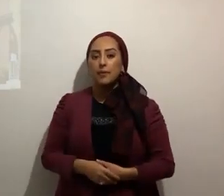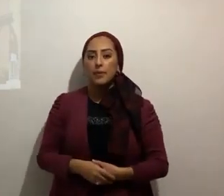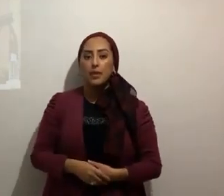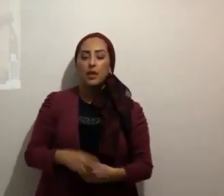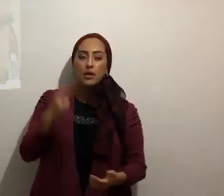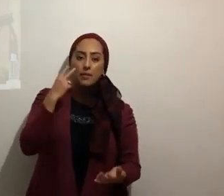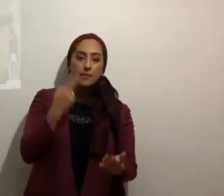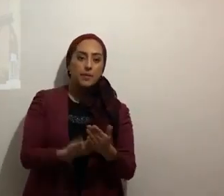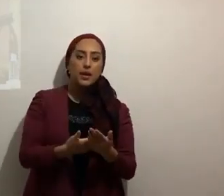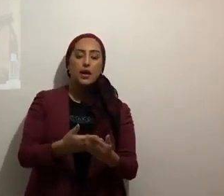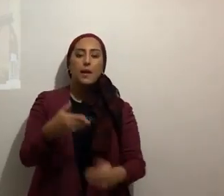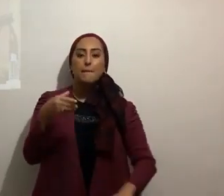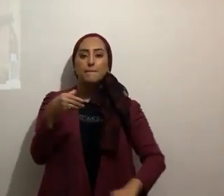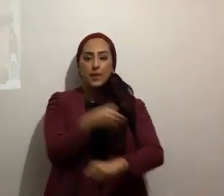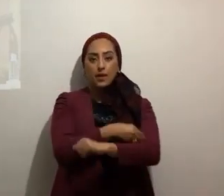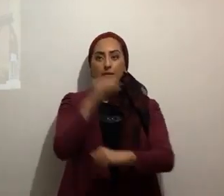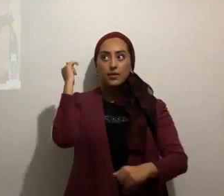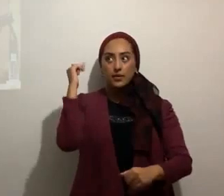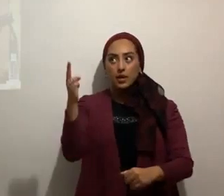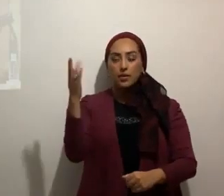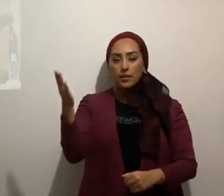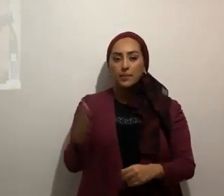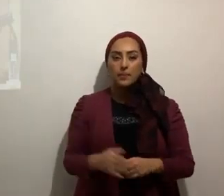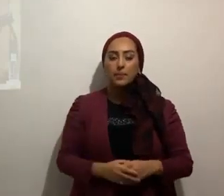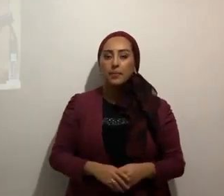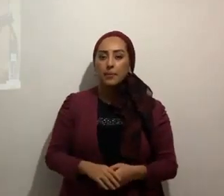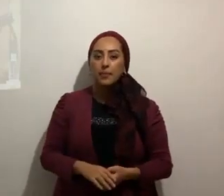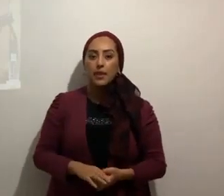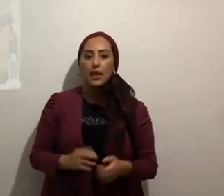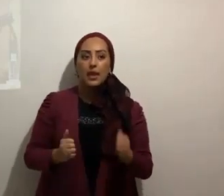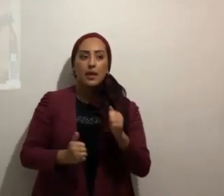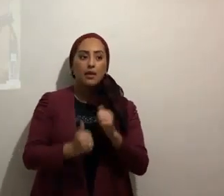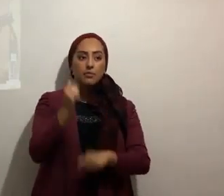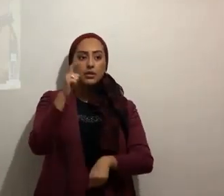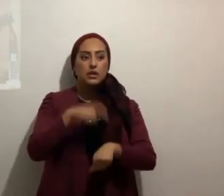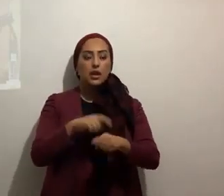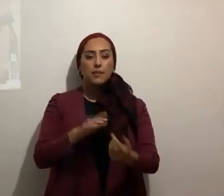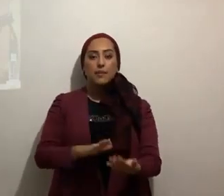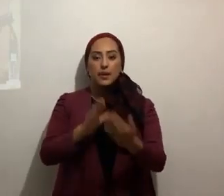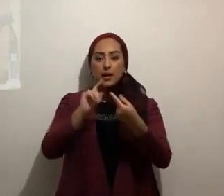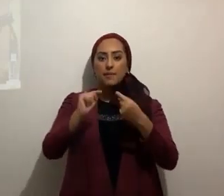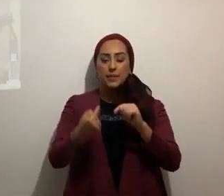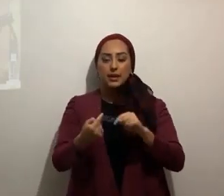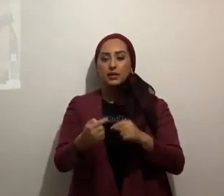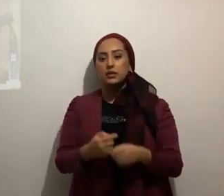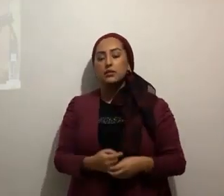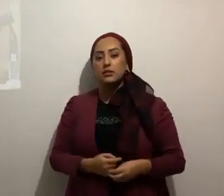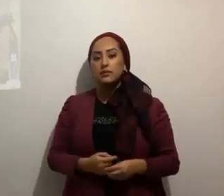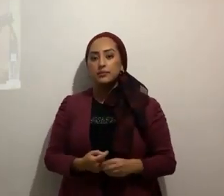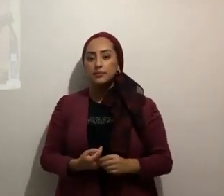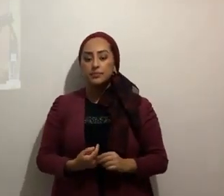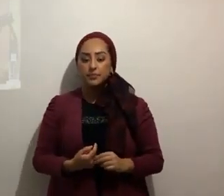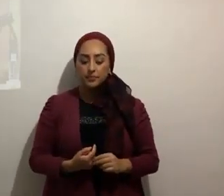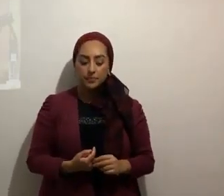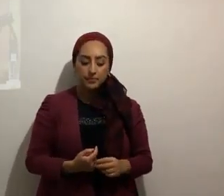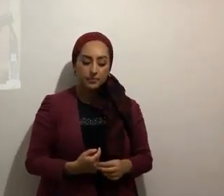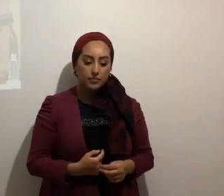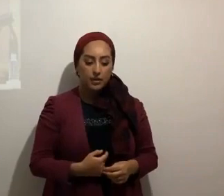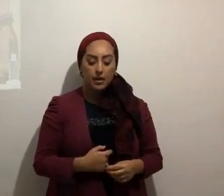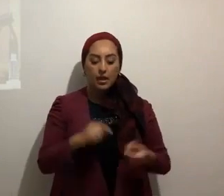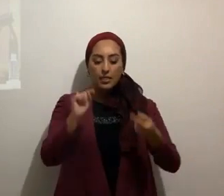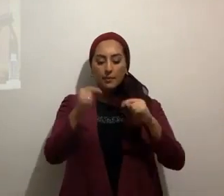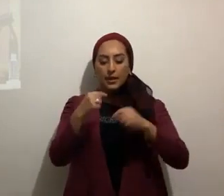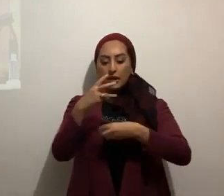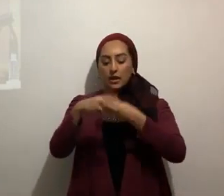Son para atestiguar el poder de Yahweh. Generalmente ante un dolor, o sea, el dolor. A ver, el dolor